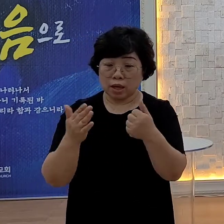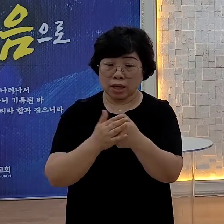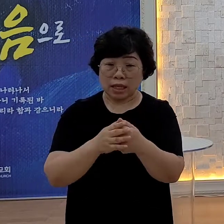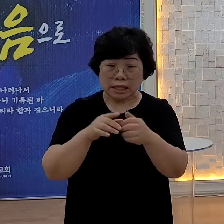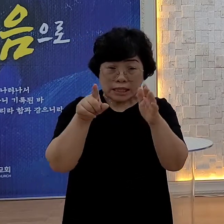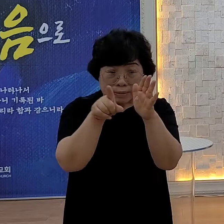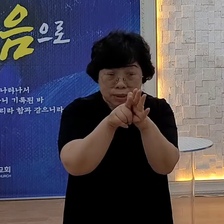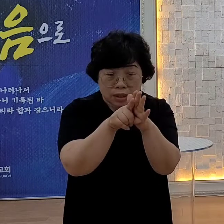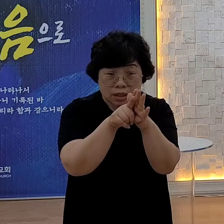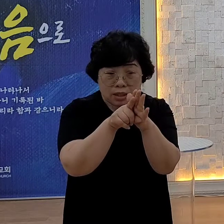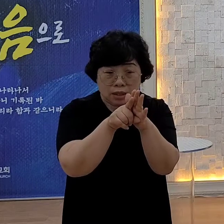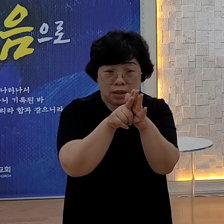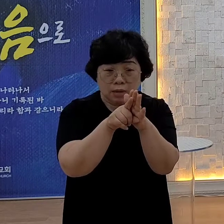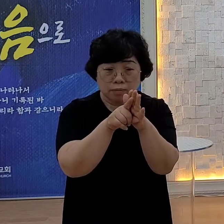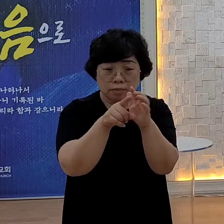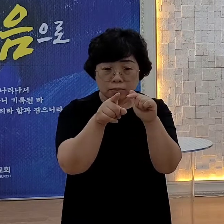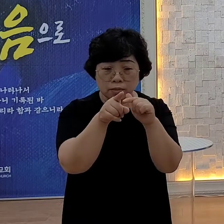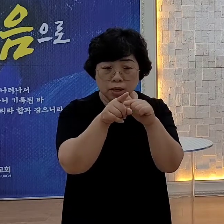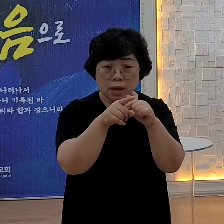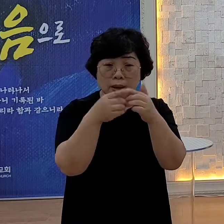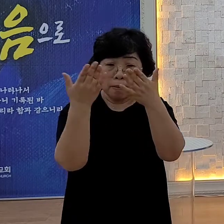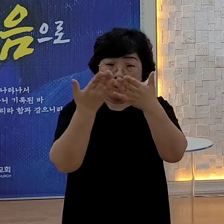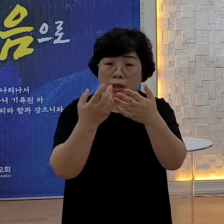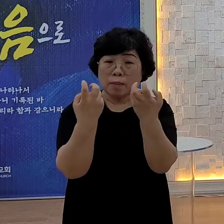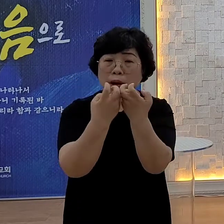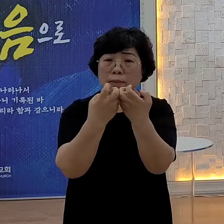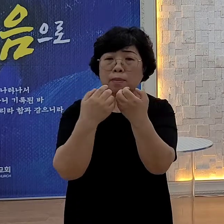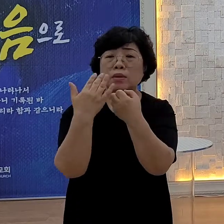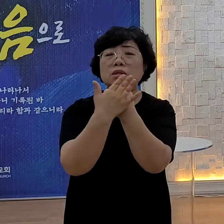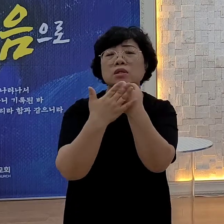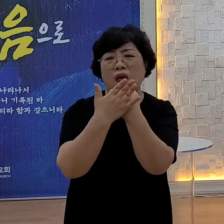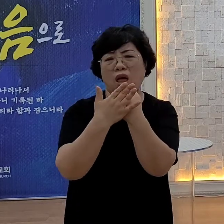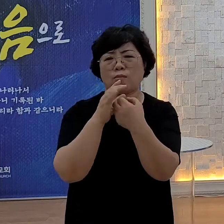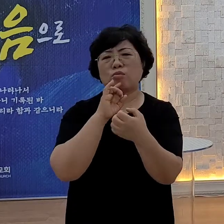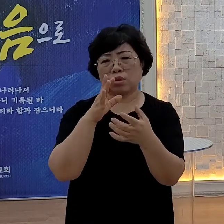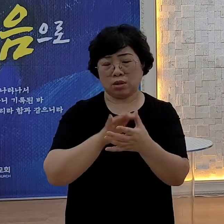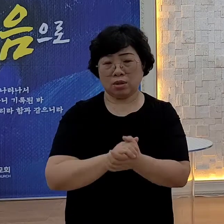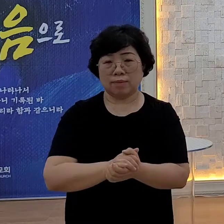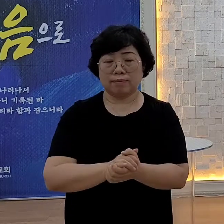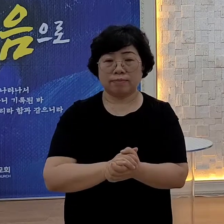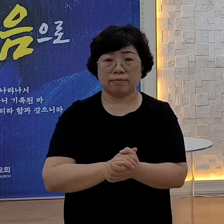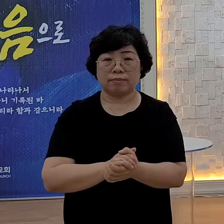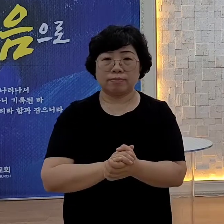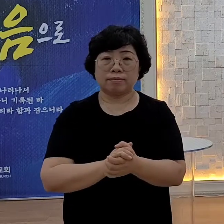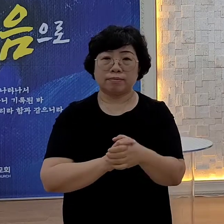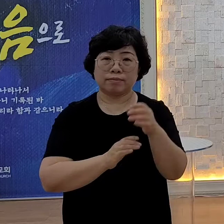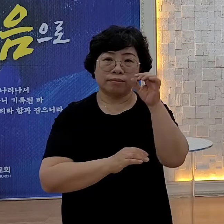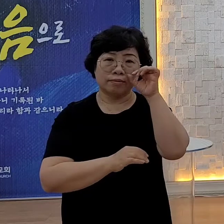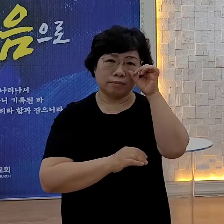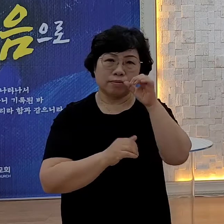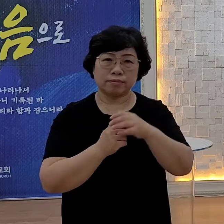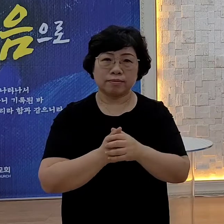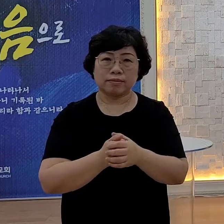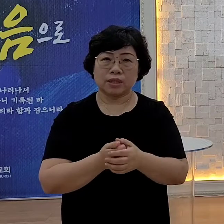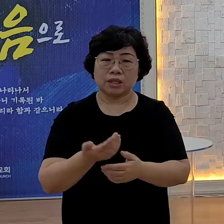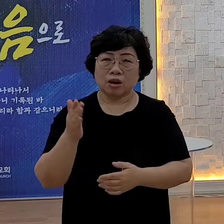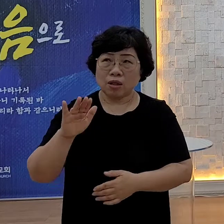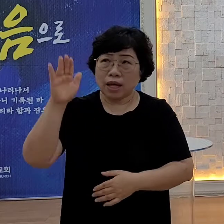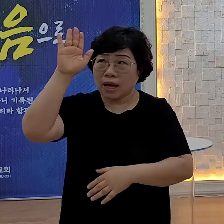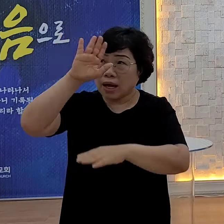믿음을 이렇게 은혜로 받았는데, 자, 그렇다면 이제 이 문제가 뭐냐면, 하늘에서